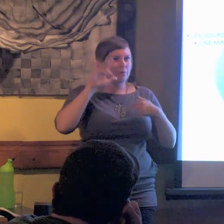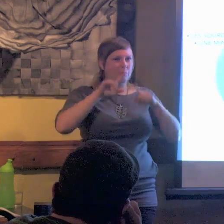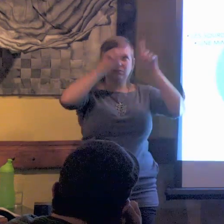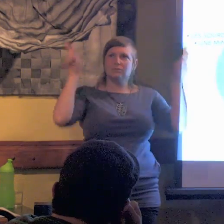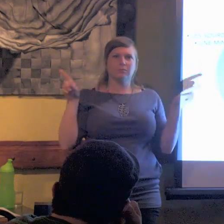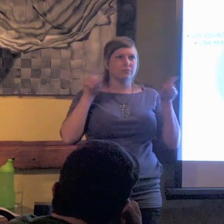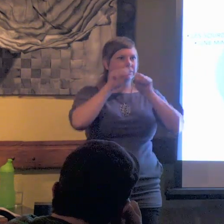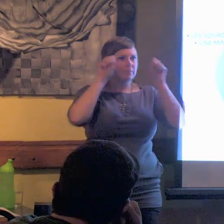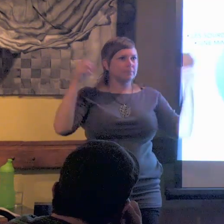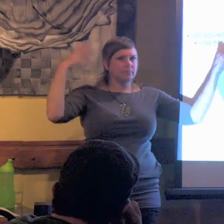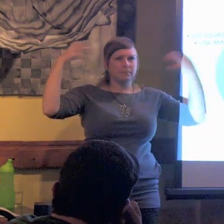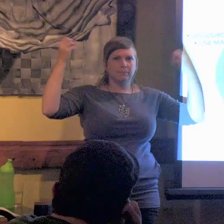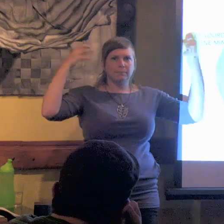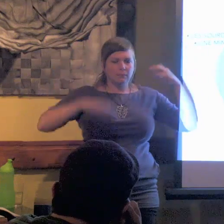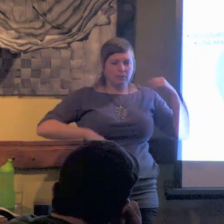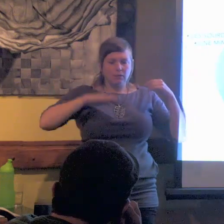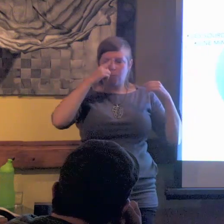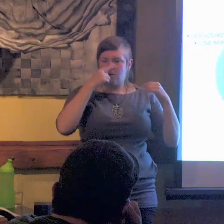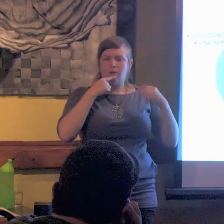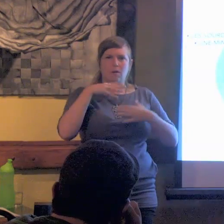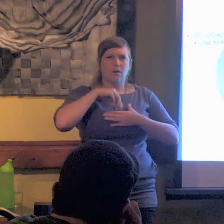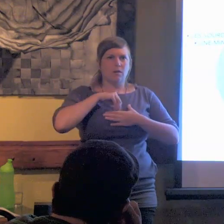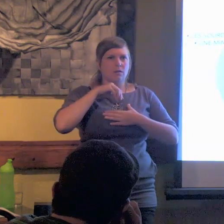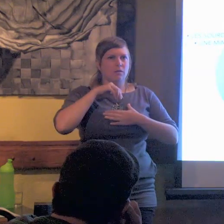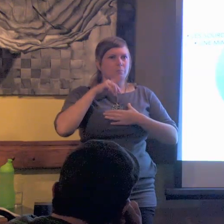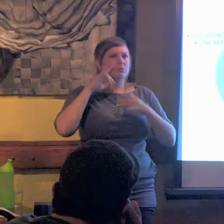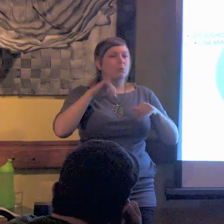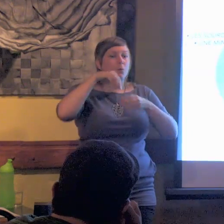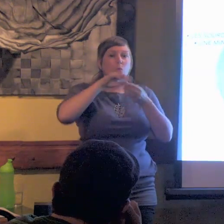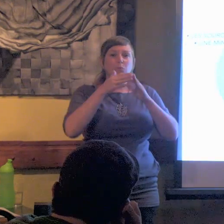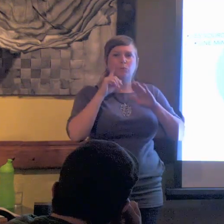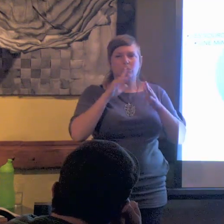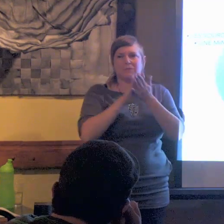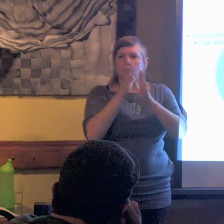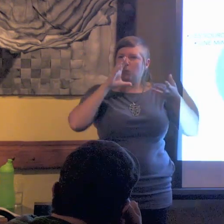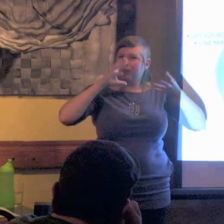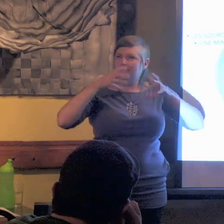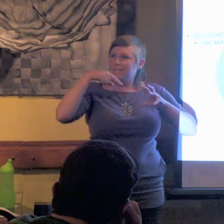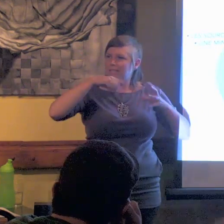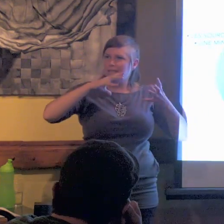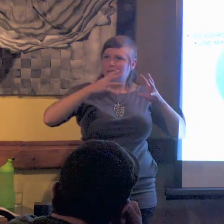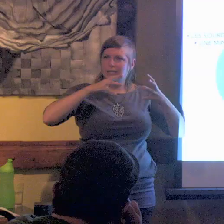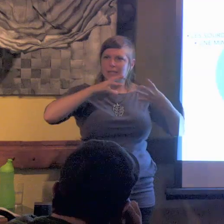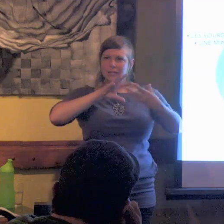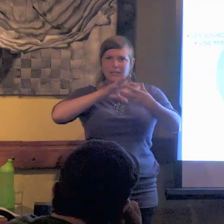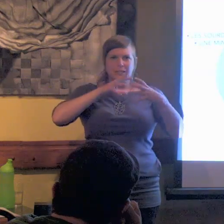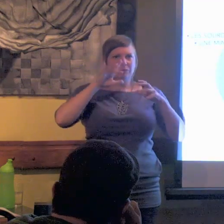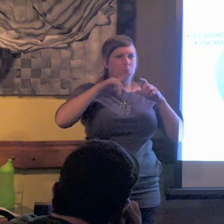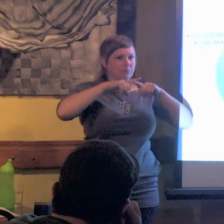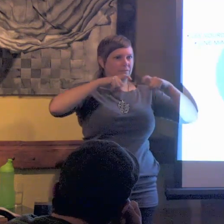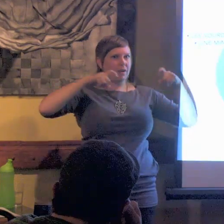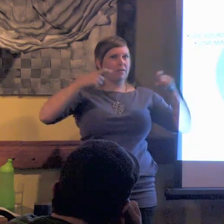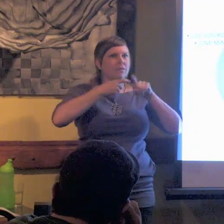là, c'est pas de ma faute, parce que tout ce que j'ai appris, tout ce qu'on m'a inculqué, et ça devient une croyance, donc, à ce moment-là, dans la communauté sourde,